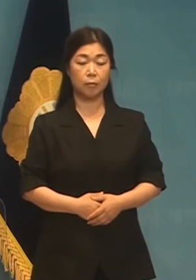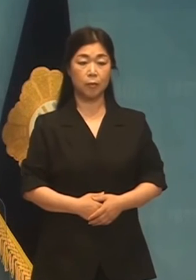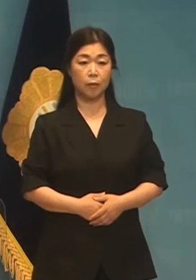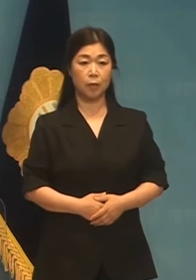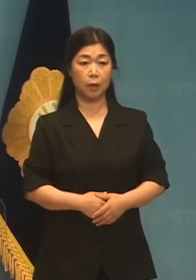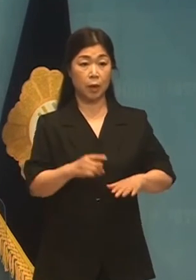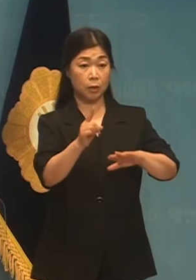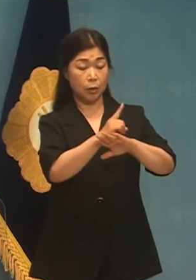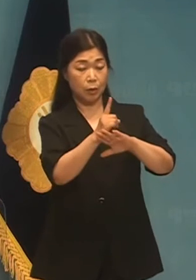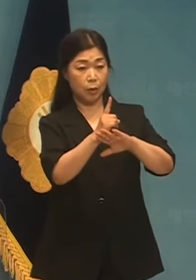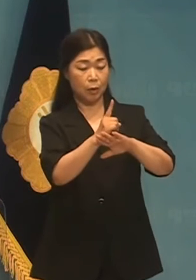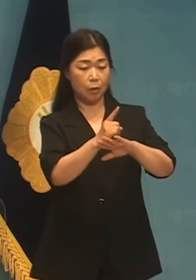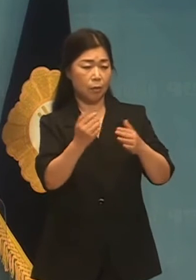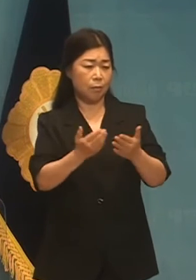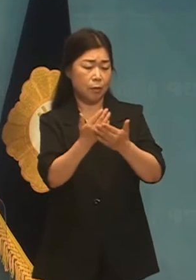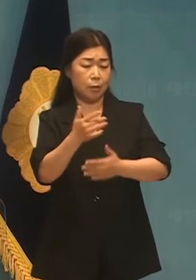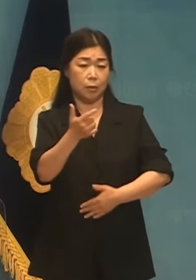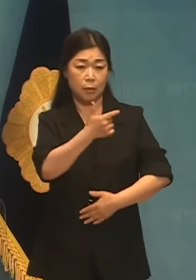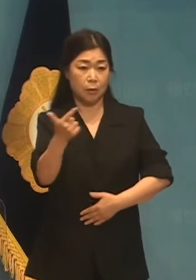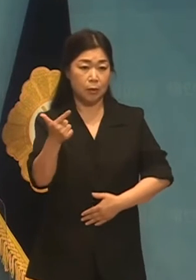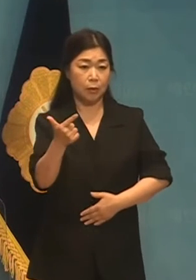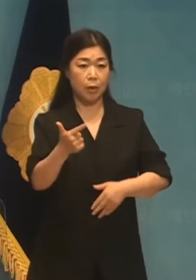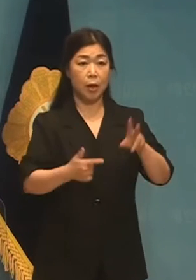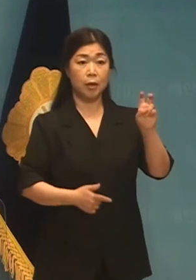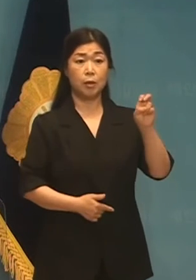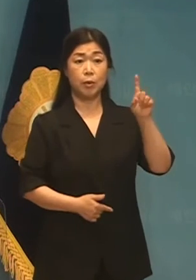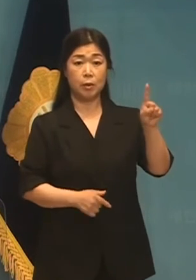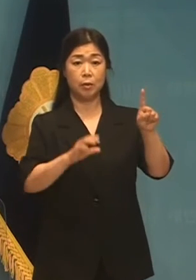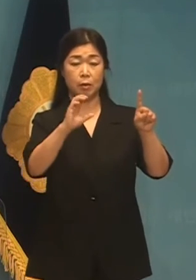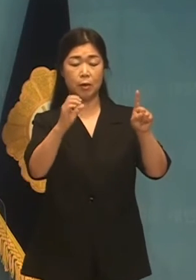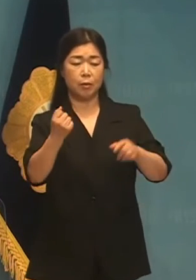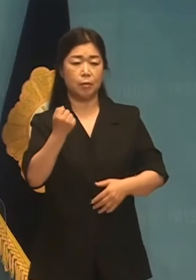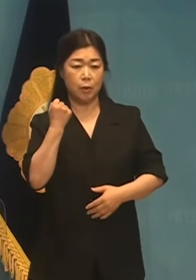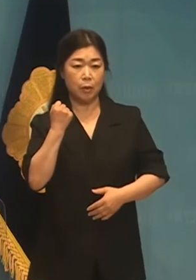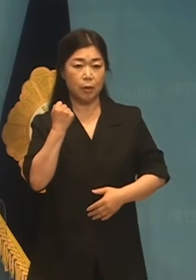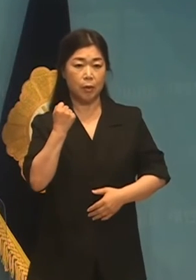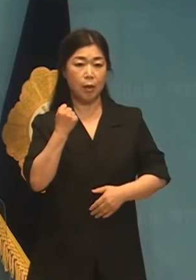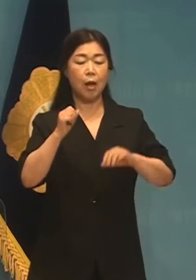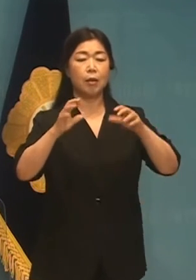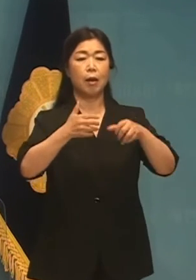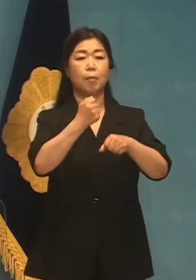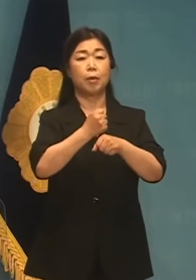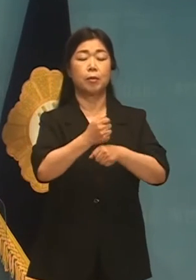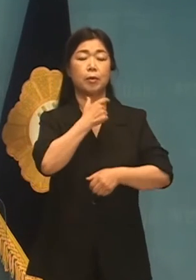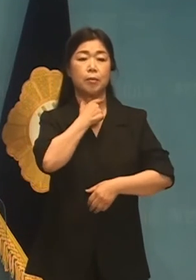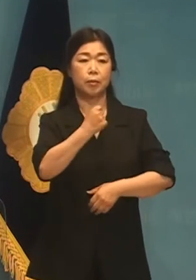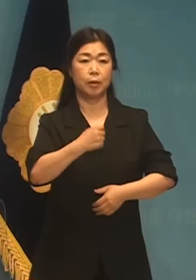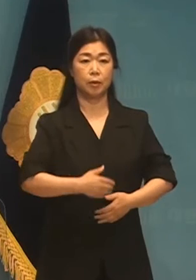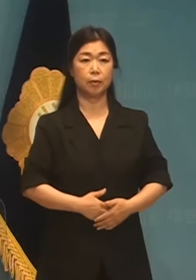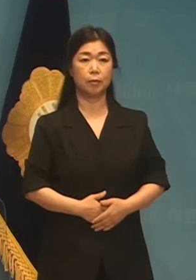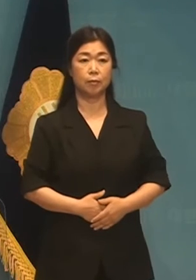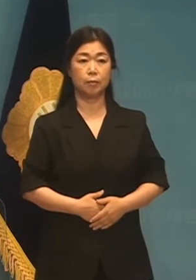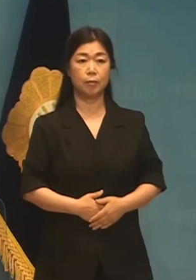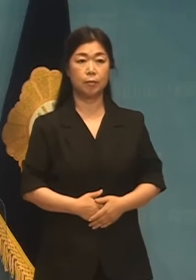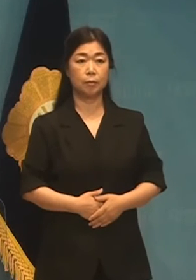디지털 러네상스 21세기 최강의 디지털 혁신 강국을 만들겠습니다.